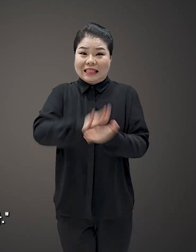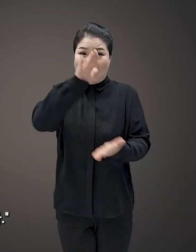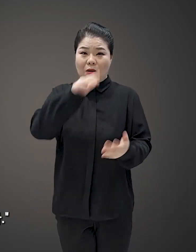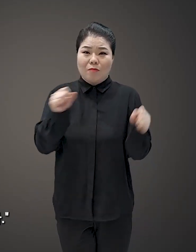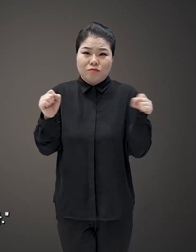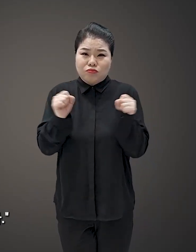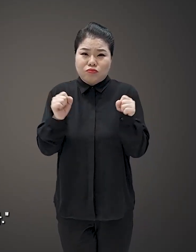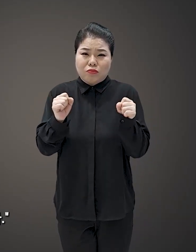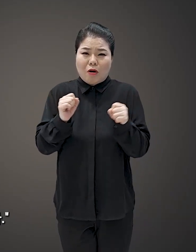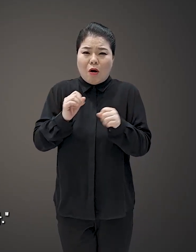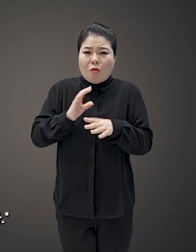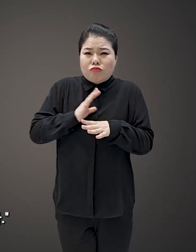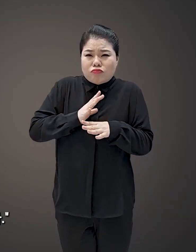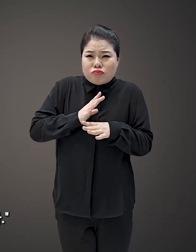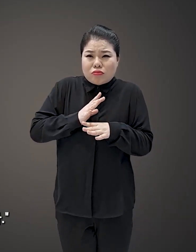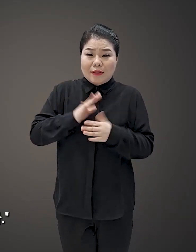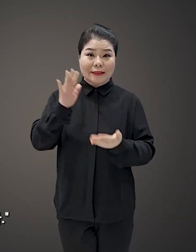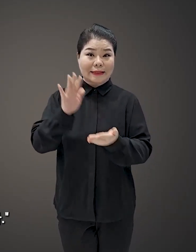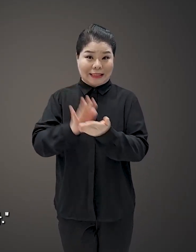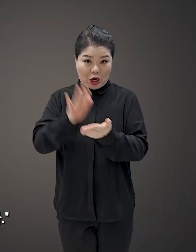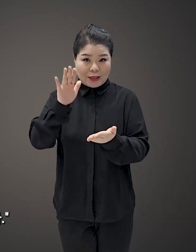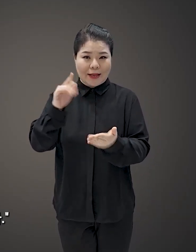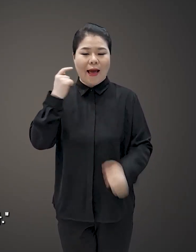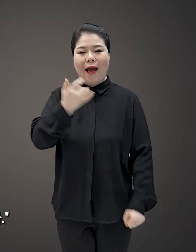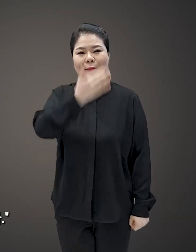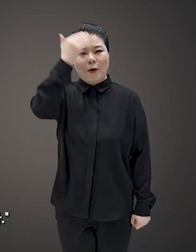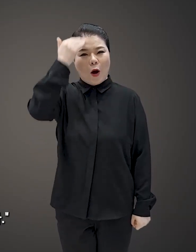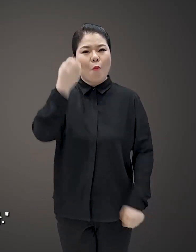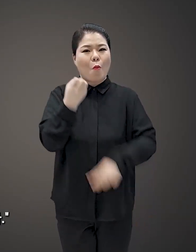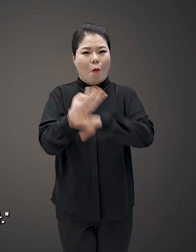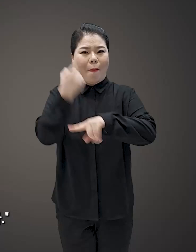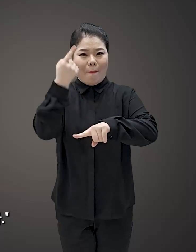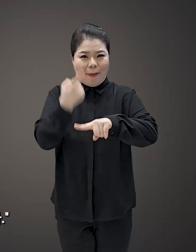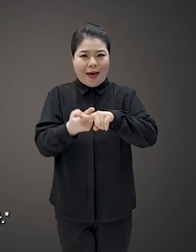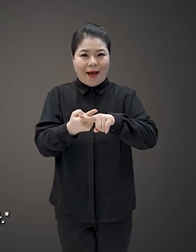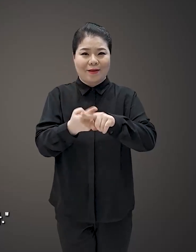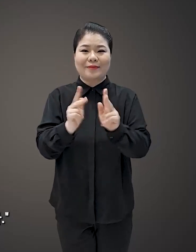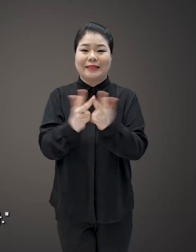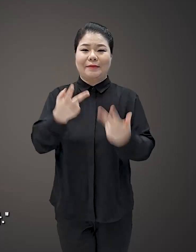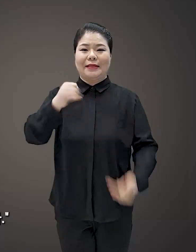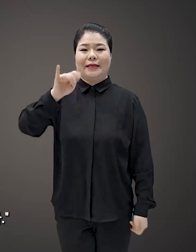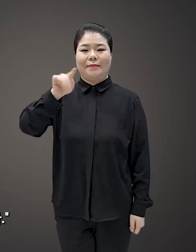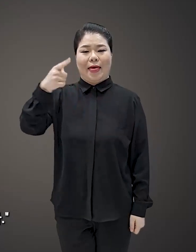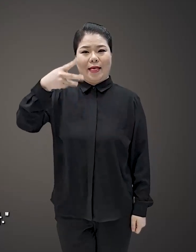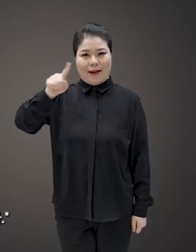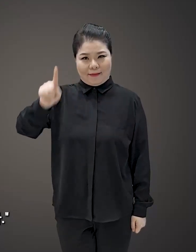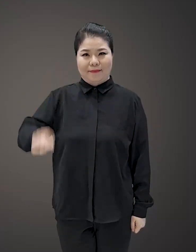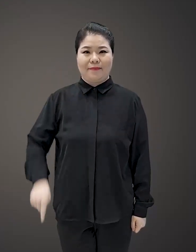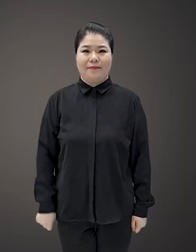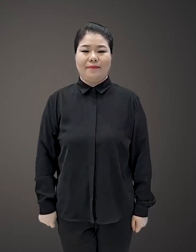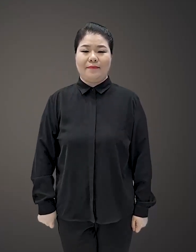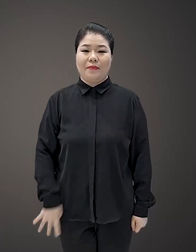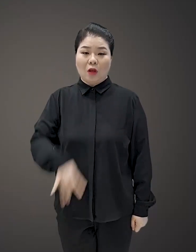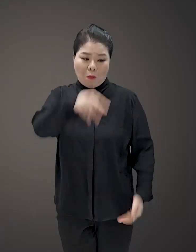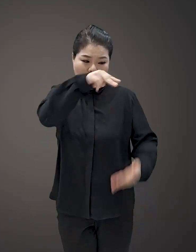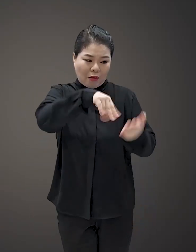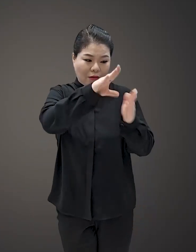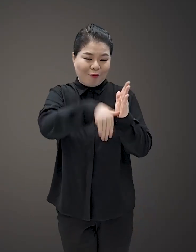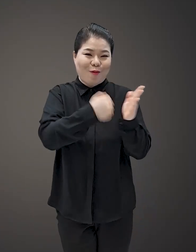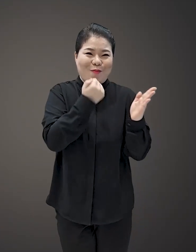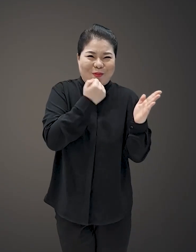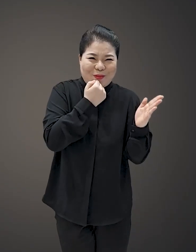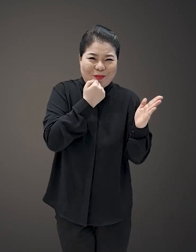뜨겁다, 차갑다, 무섭다. 열기는 아름다운 검은 보석이다. 잡지 리베라시옹. 처음 읽을